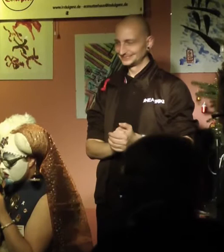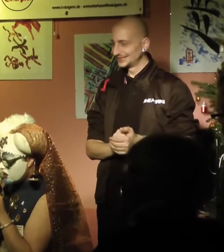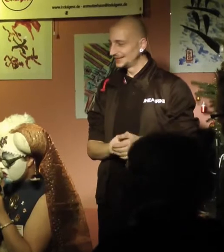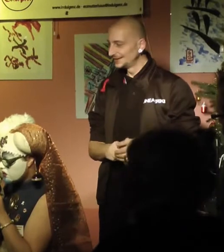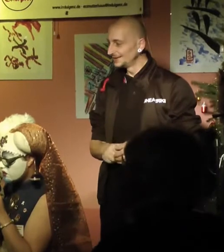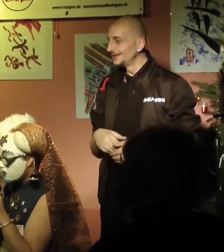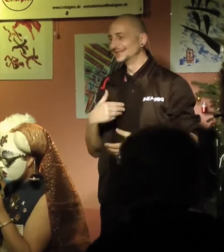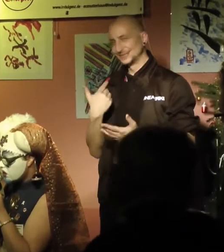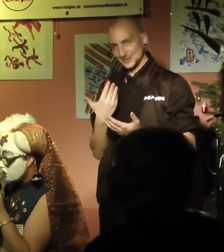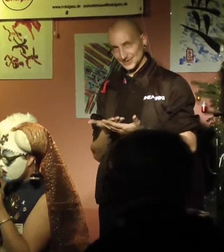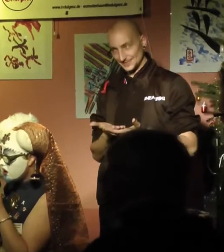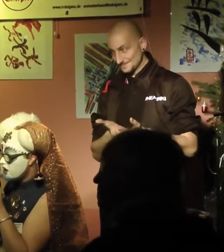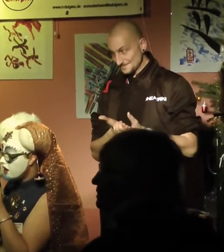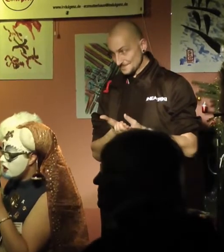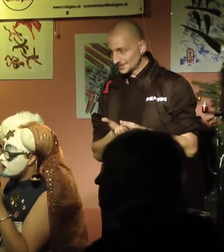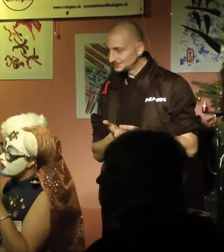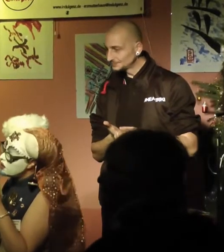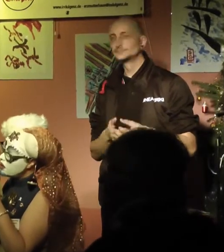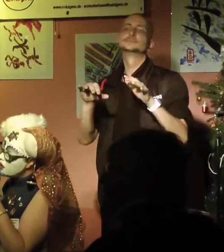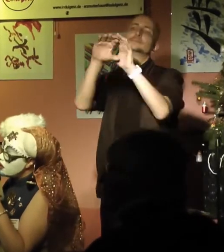So, was haben wir denn noch?